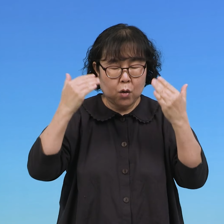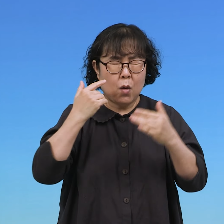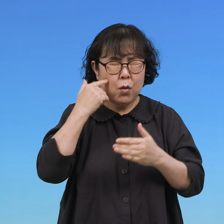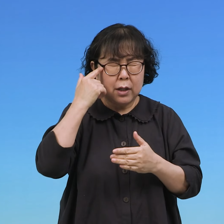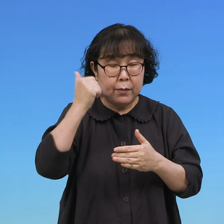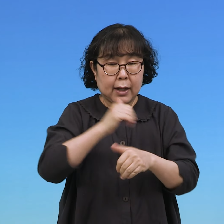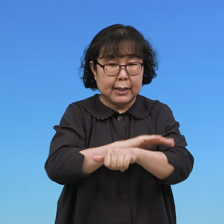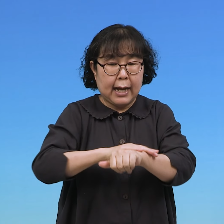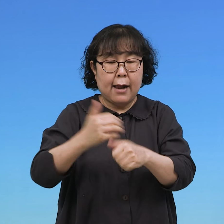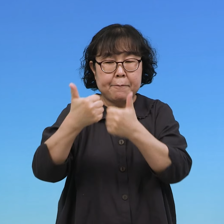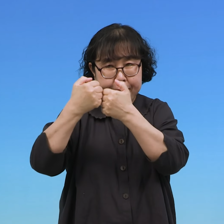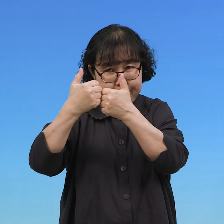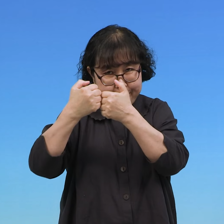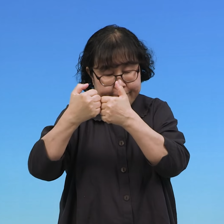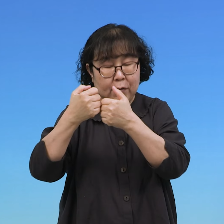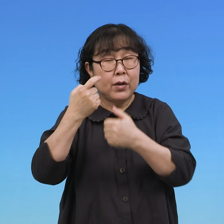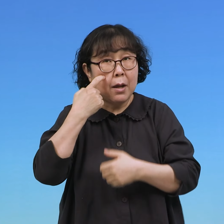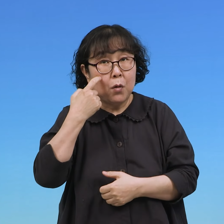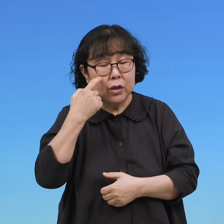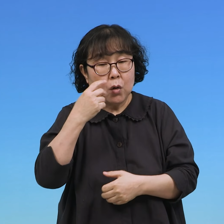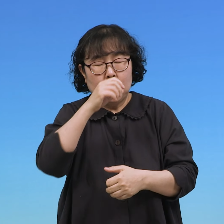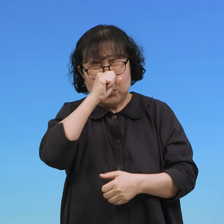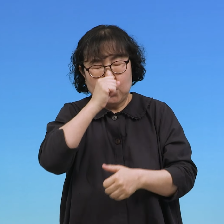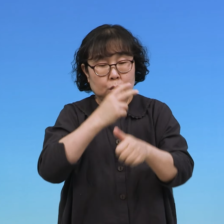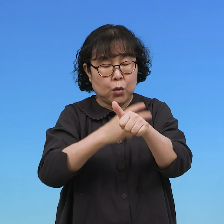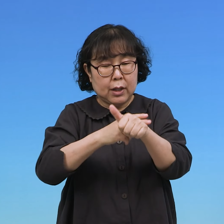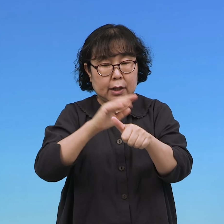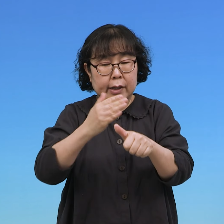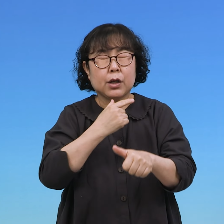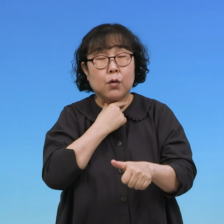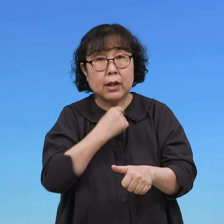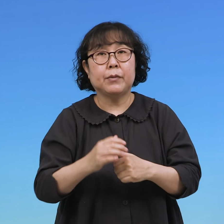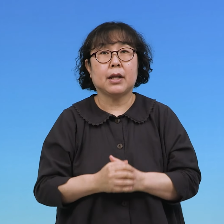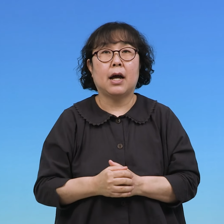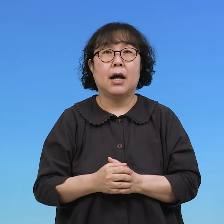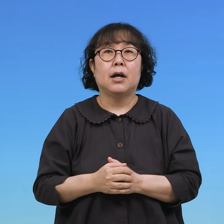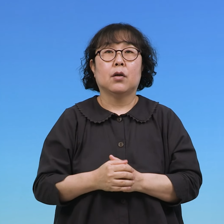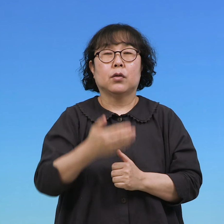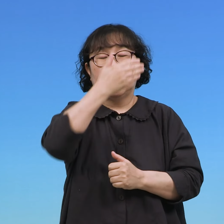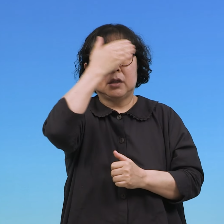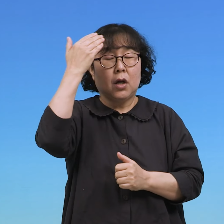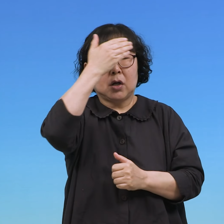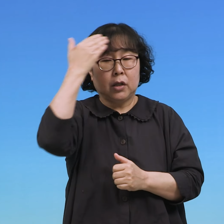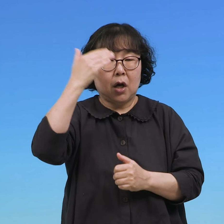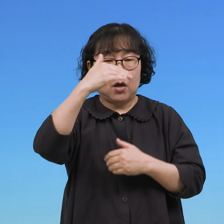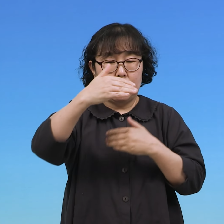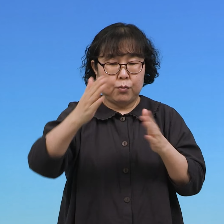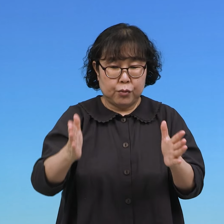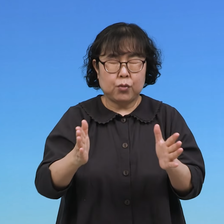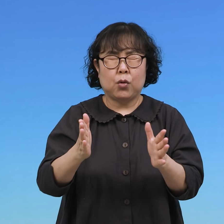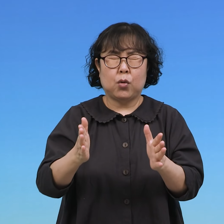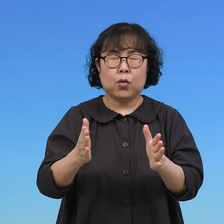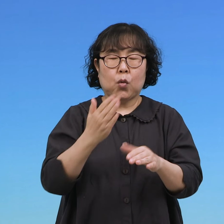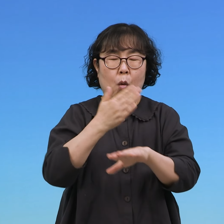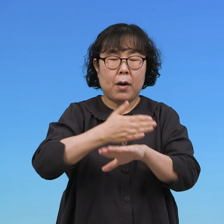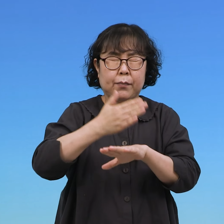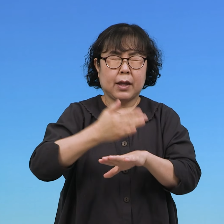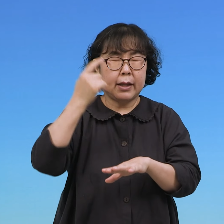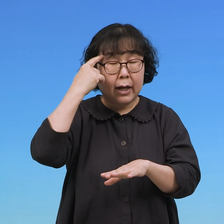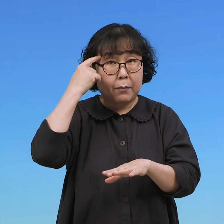좋은 우리 그 교사들이 되시기를 바랍니다. 그리고 우리 대청교구 교육자들한테도 고맙게 생각하는 게요,